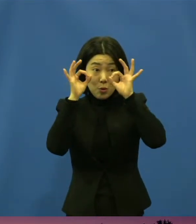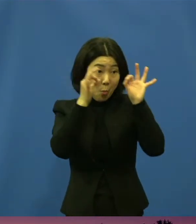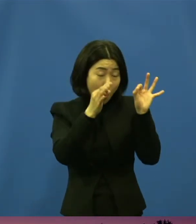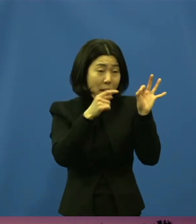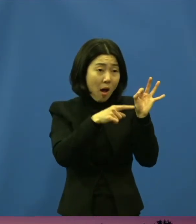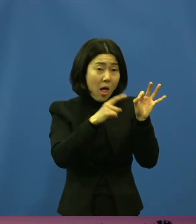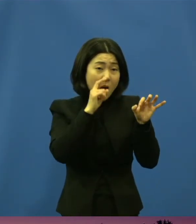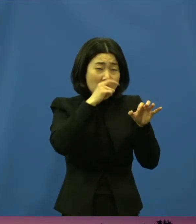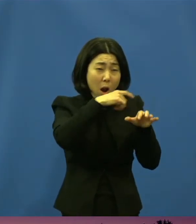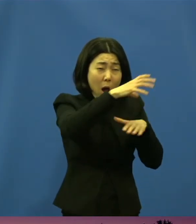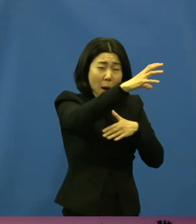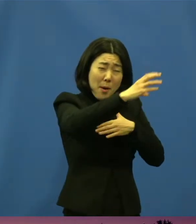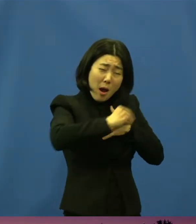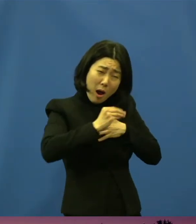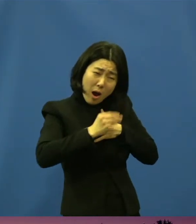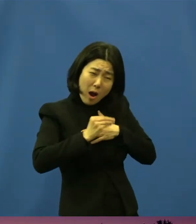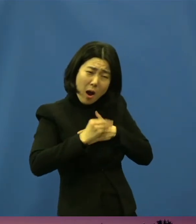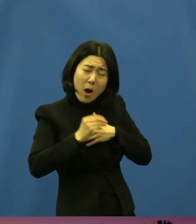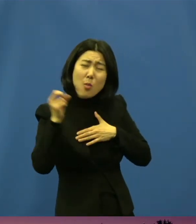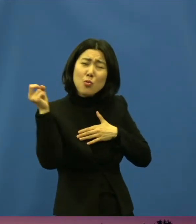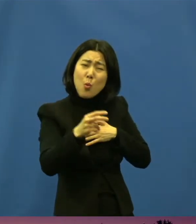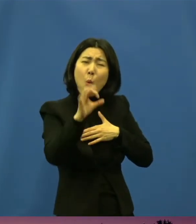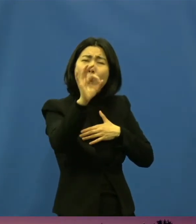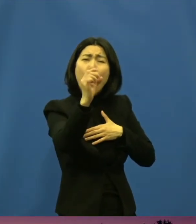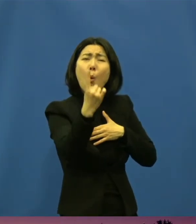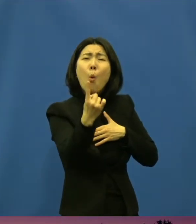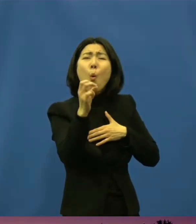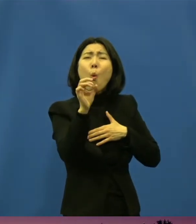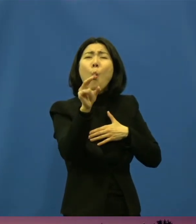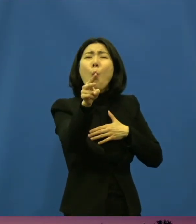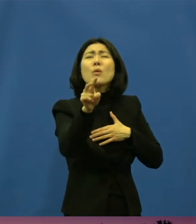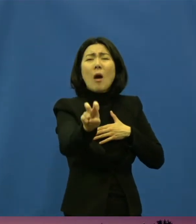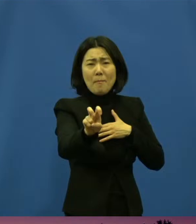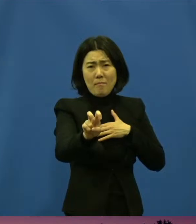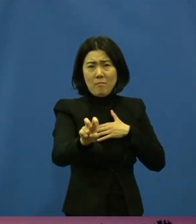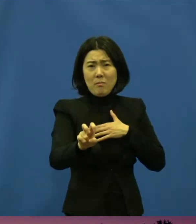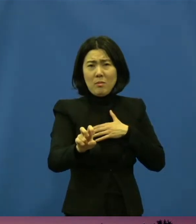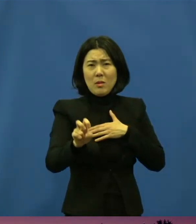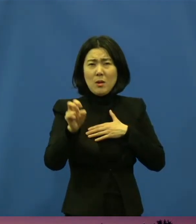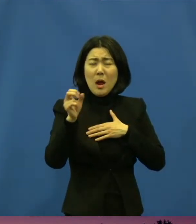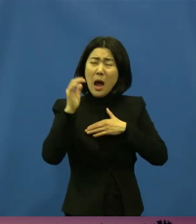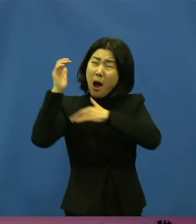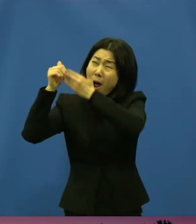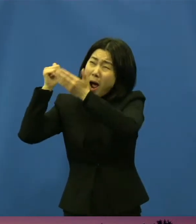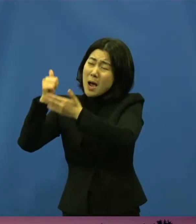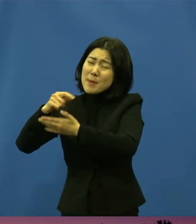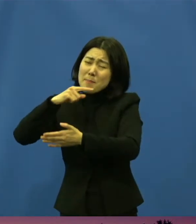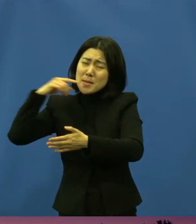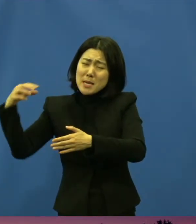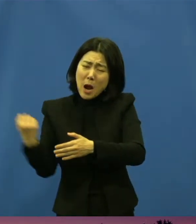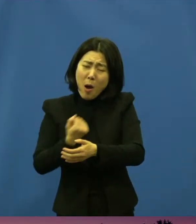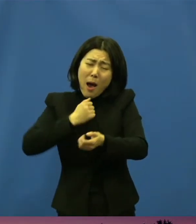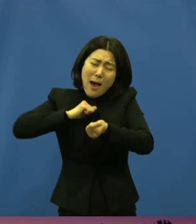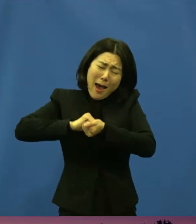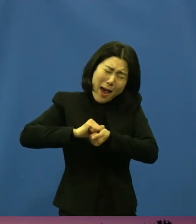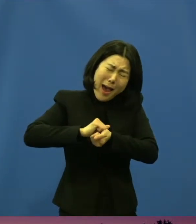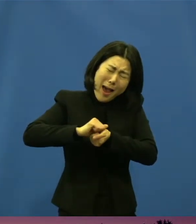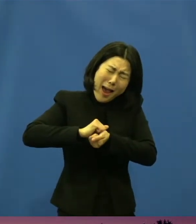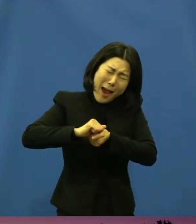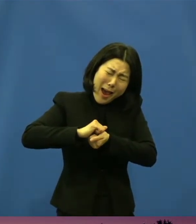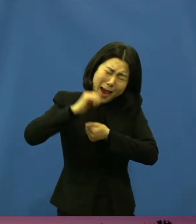하나님은 우리가 그 죄의 오염으로부터 우리가 보호를 받기를 원하십니다. 여러분, 이 오염이